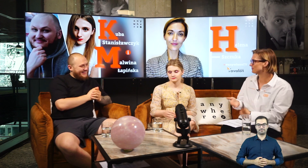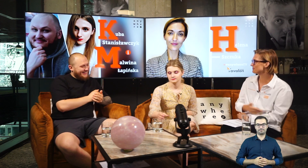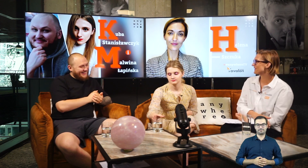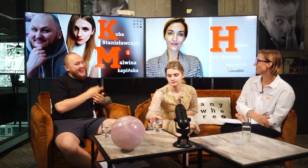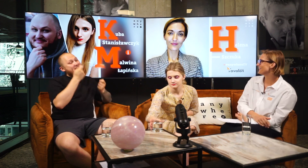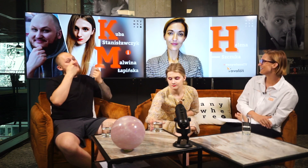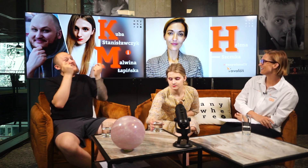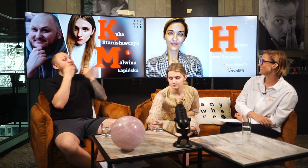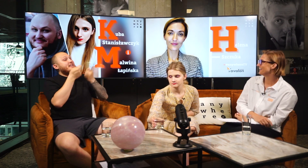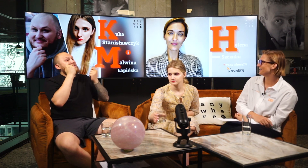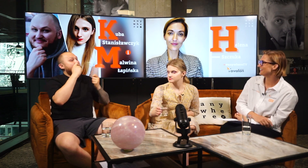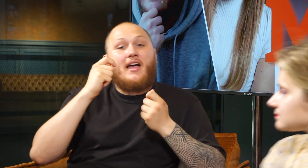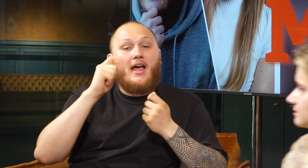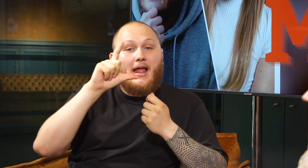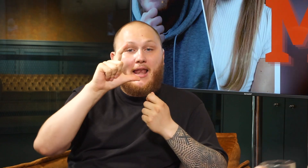ciebie.